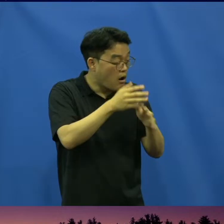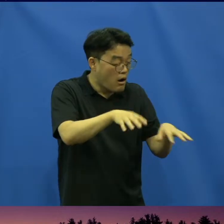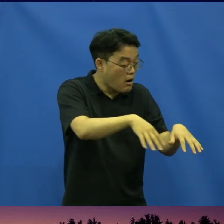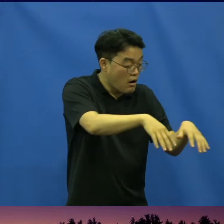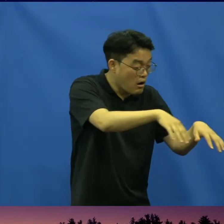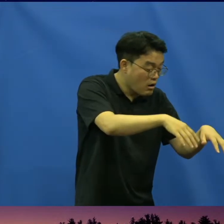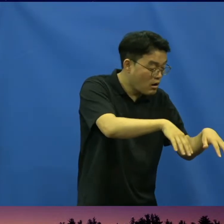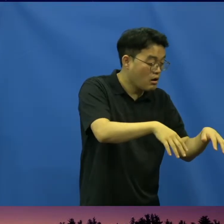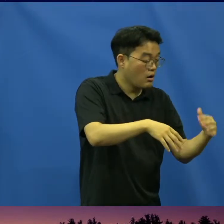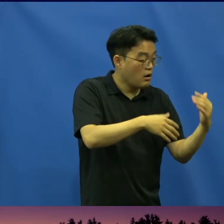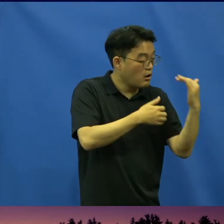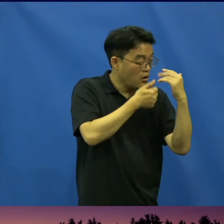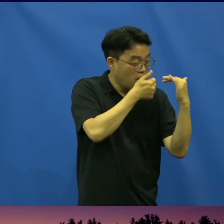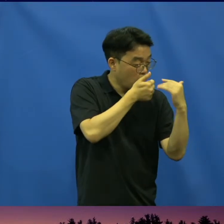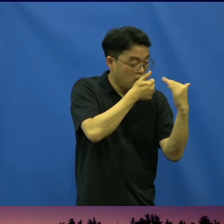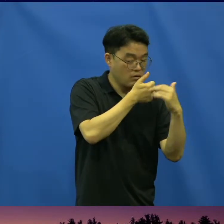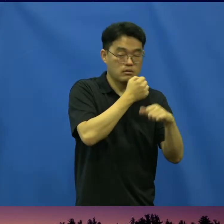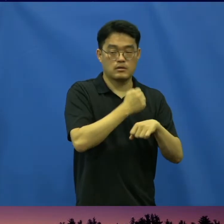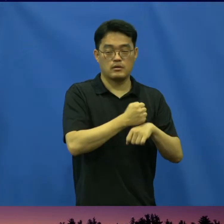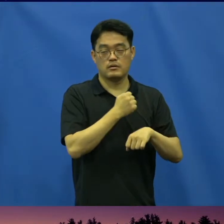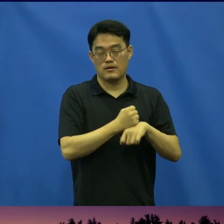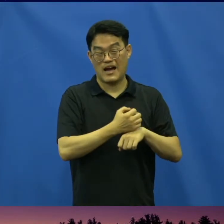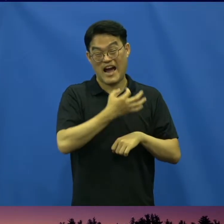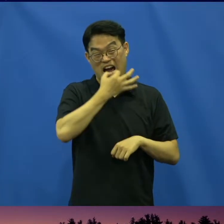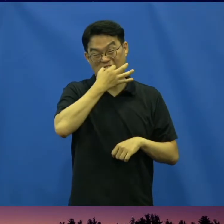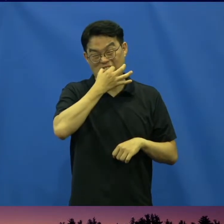돼요. 욕심이 눈을 어둡게 해요.